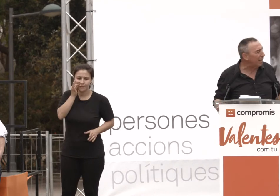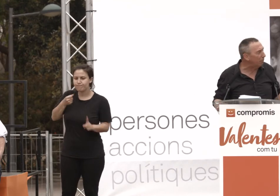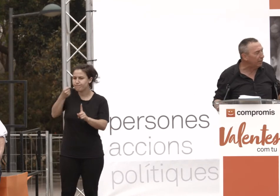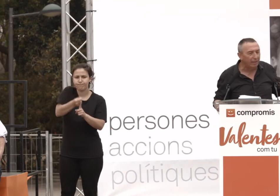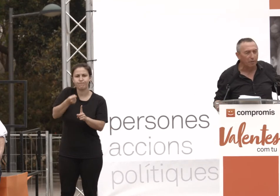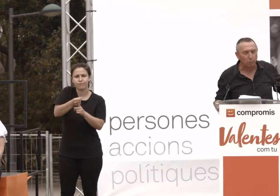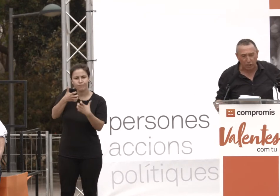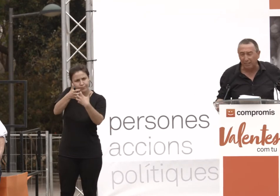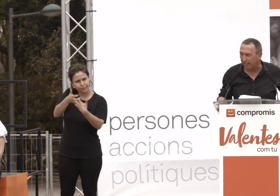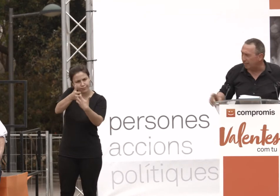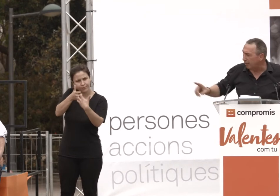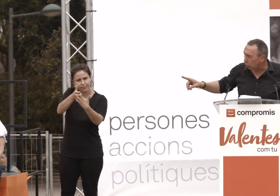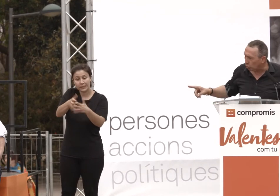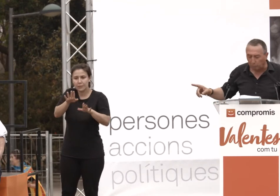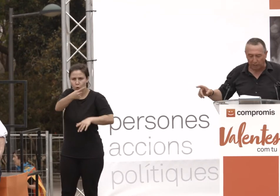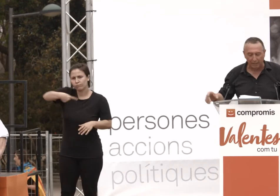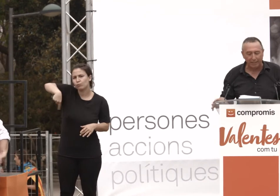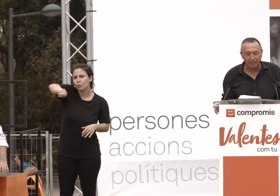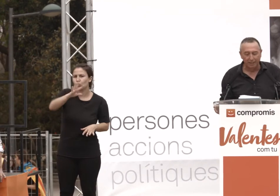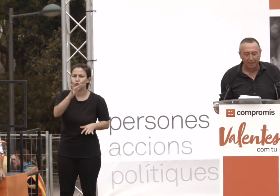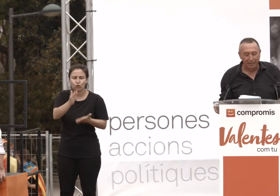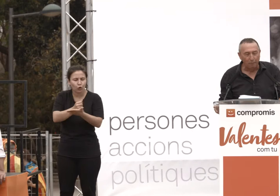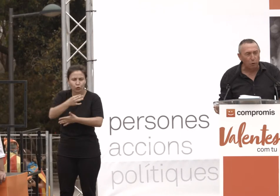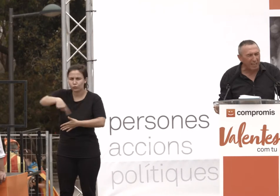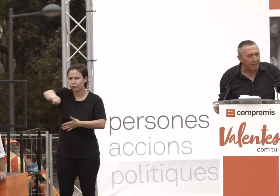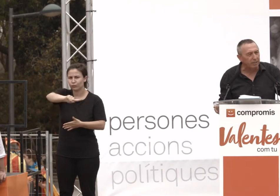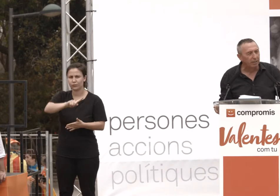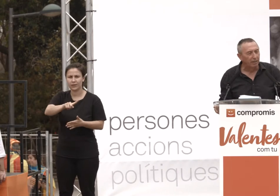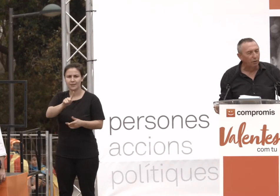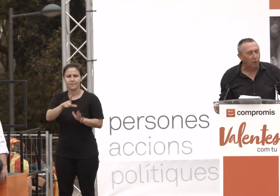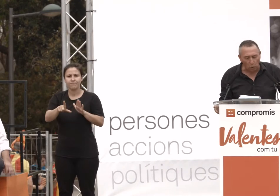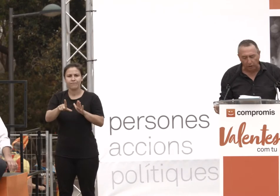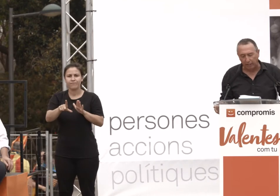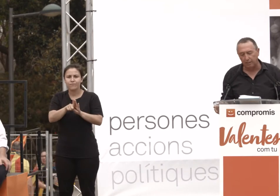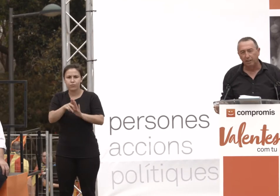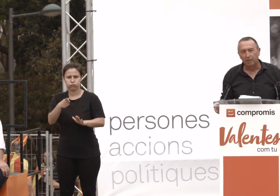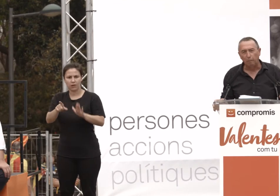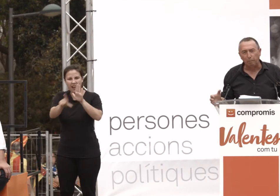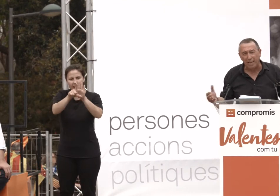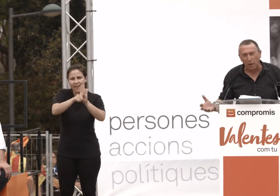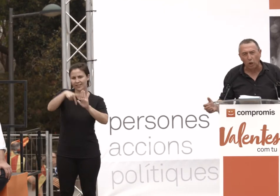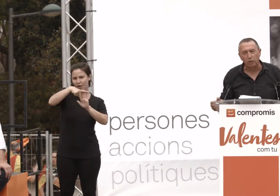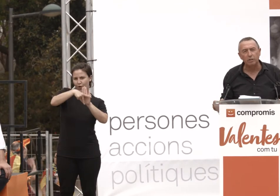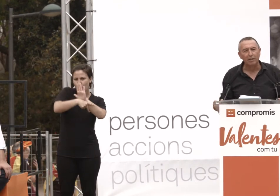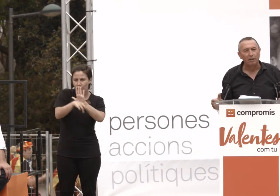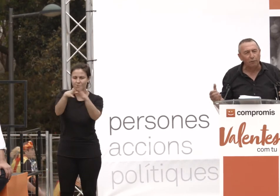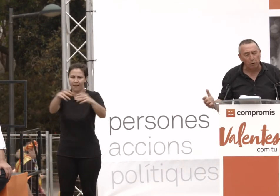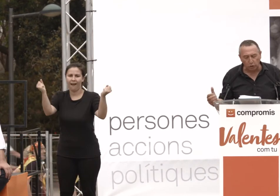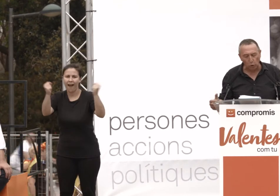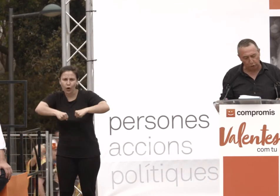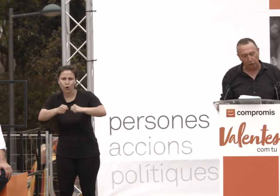En canvi, vosaltres, tots vosaltres, feu lleis, feu ordres, preneu acords,